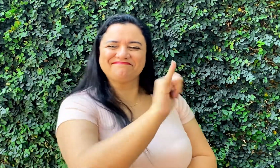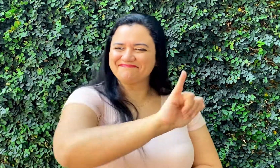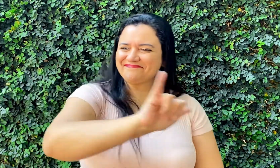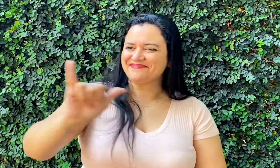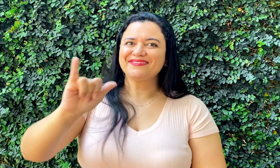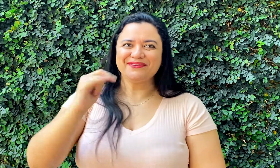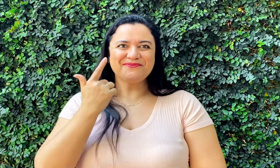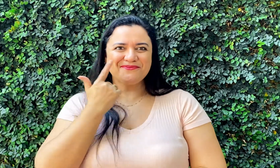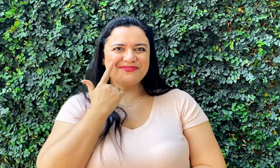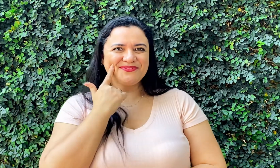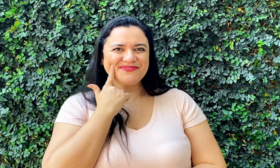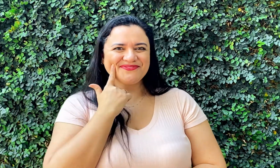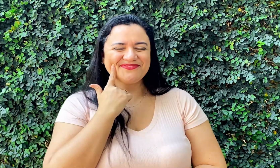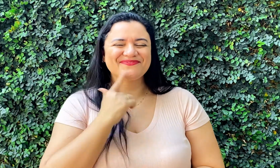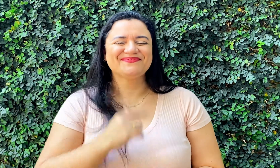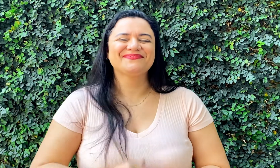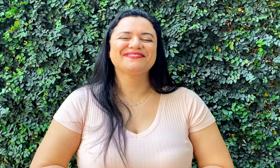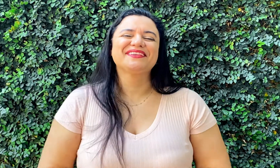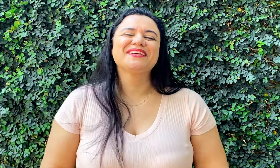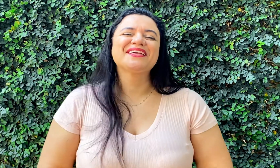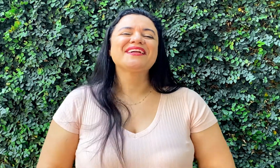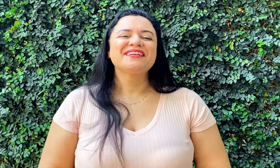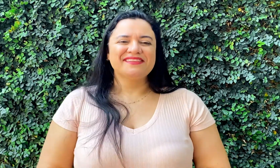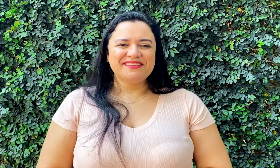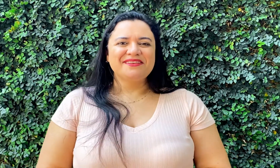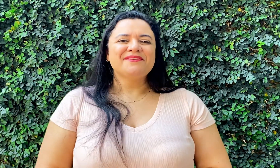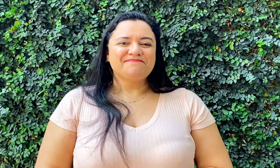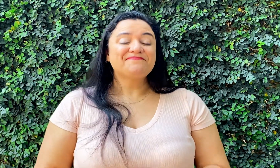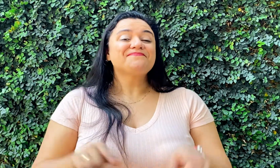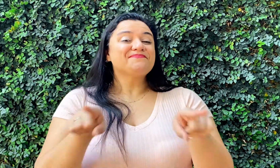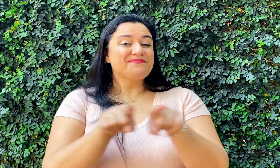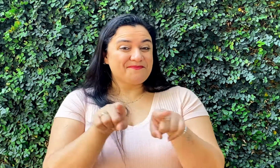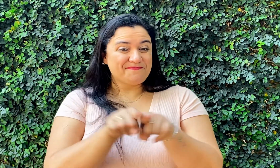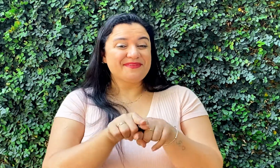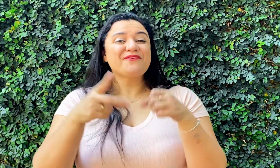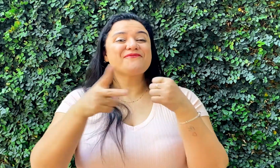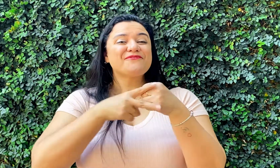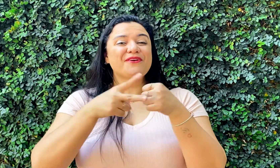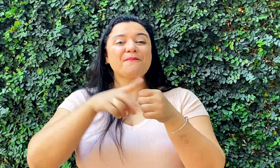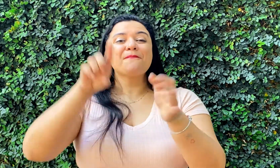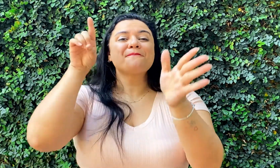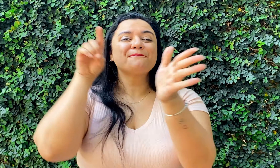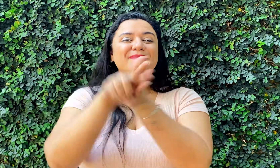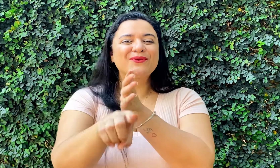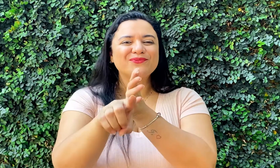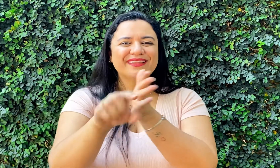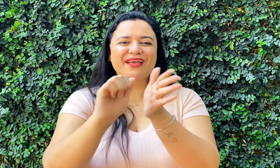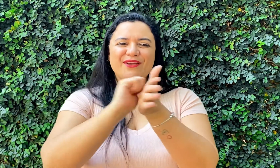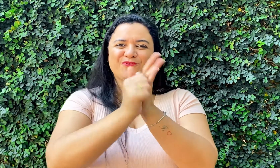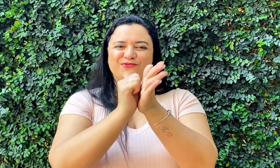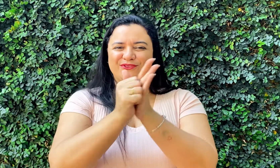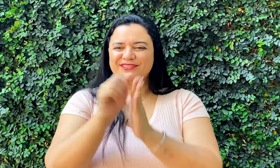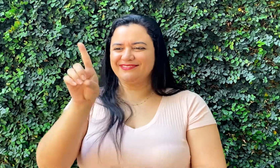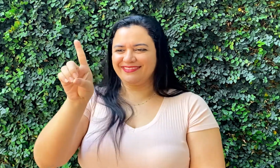temos mais de 5.000 palavras. Mas para se aprender qualquer língua, é necessário que você